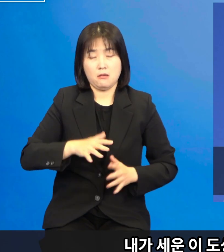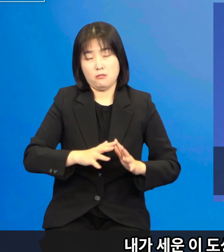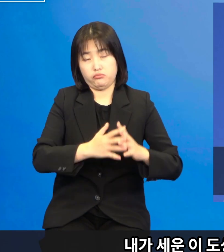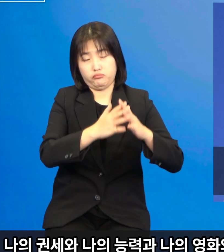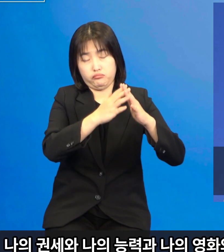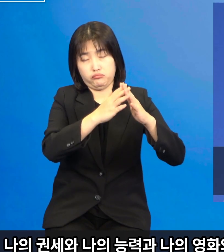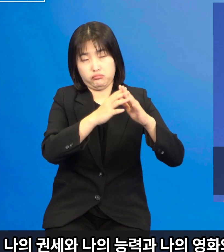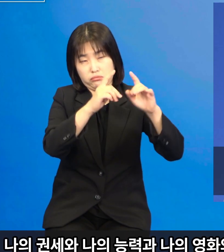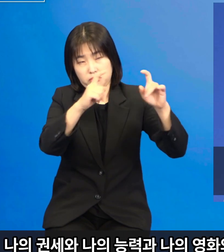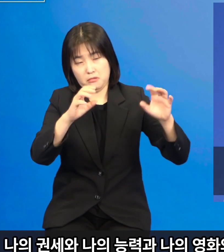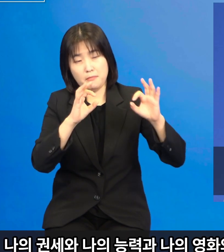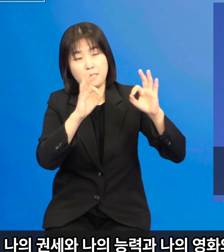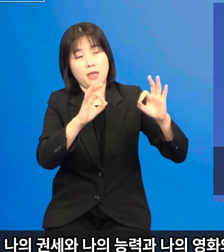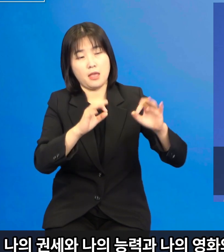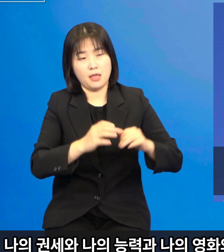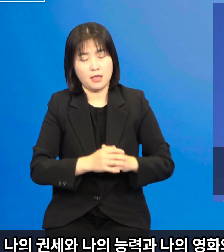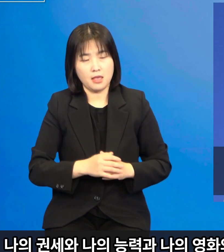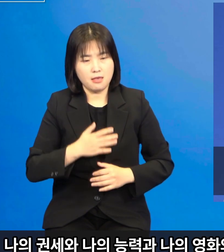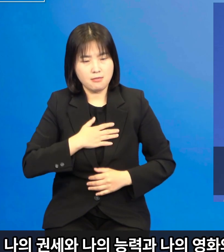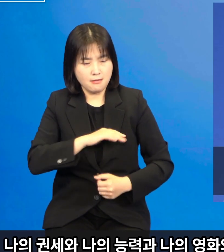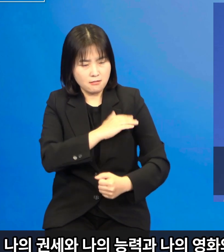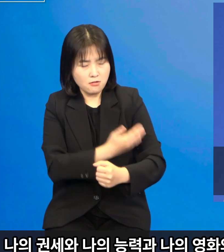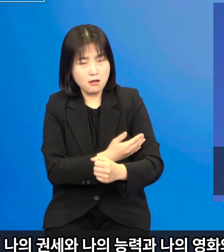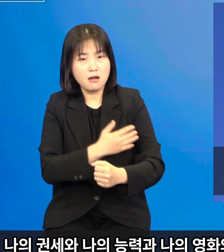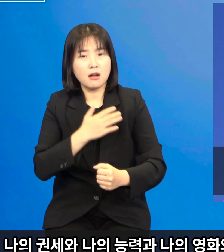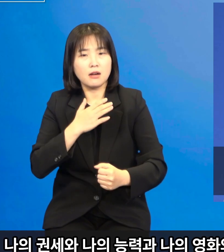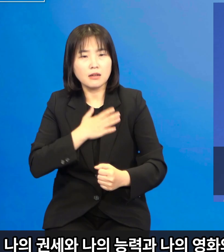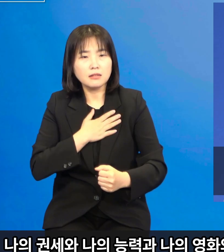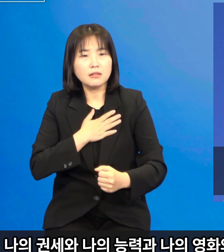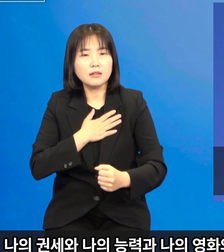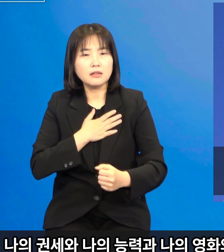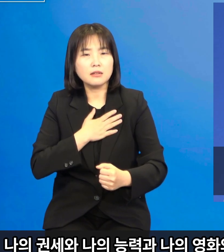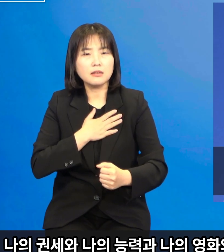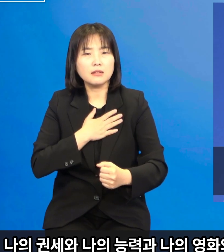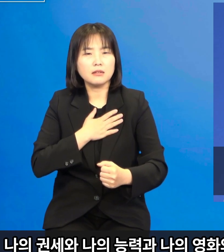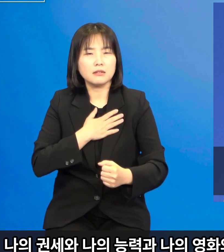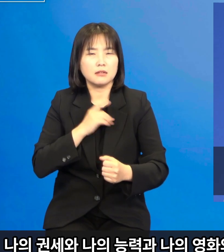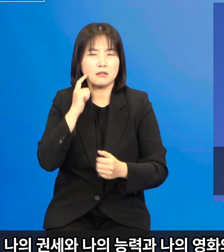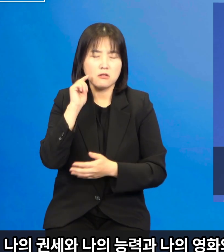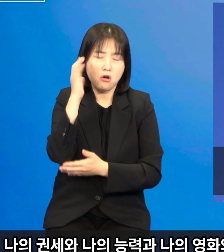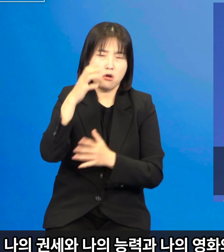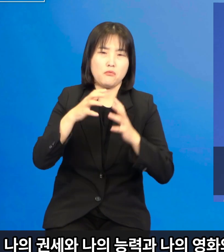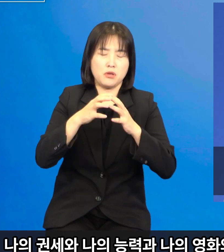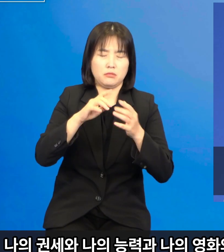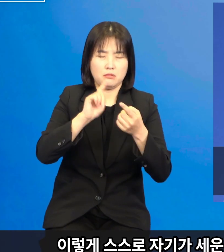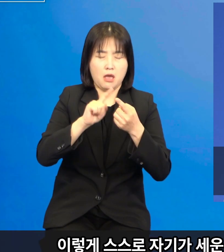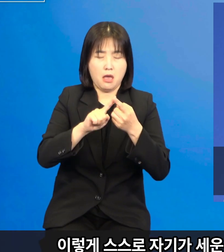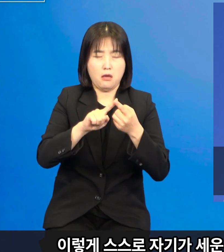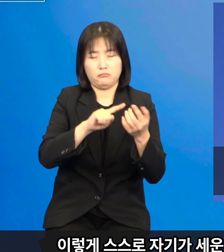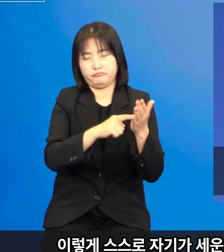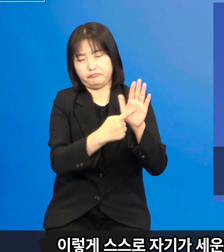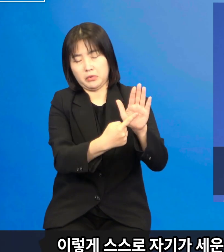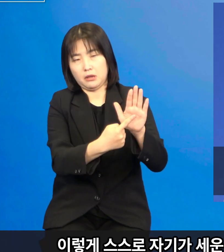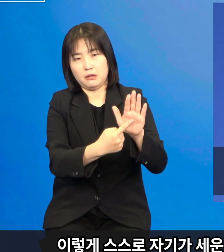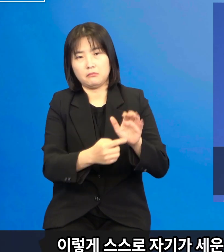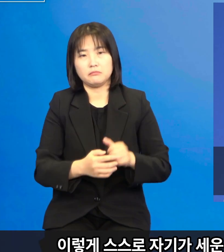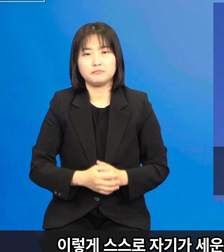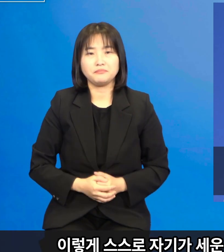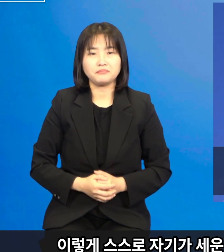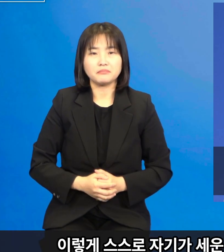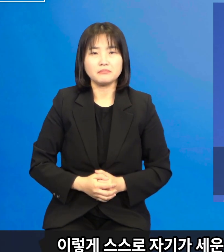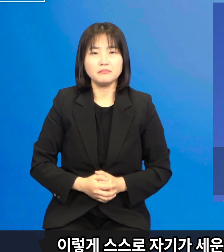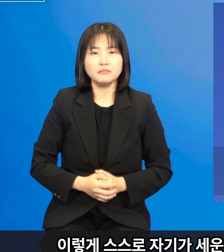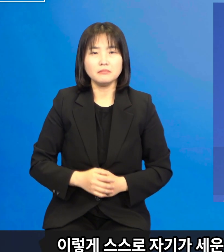바벨론을 봐라. 나의 권세와 나의 능력과 나의 영어와 위엄이 그대로 나타나 있지 않느냐? 이렇게 스스로 자기가